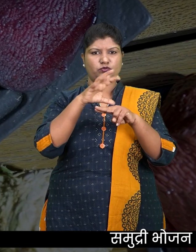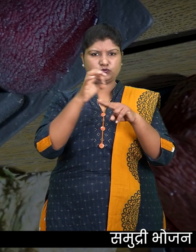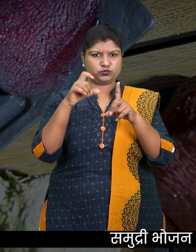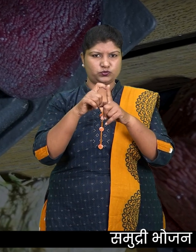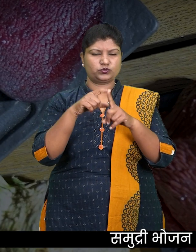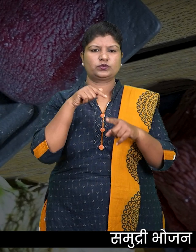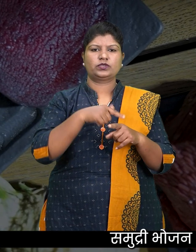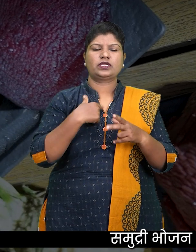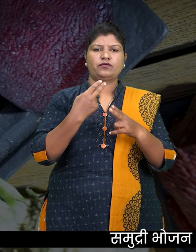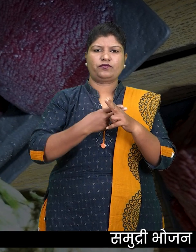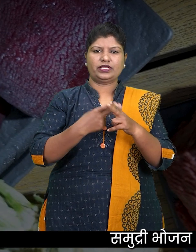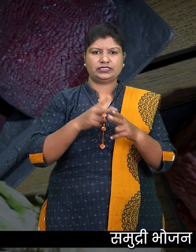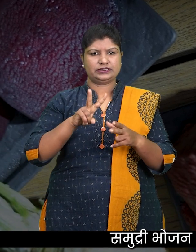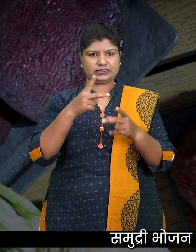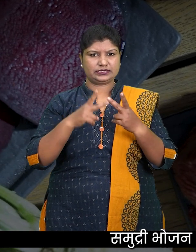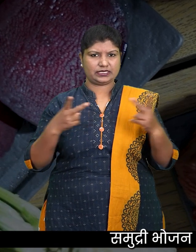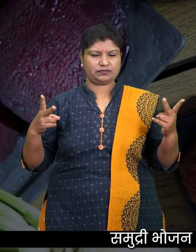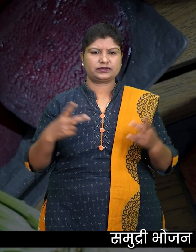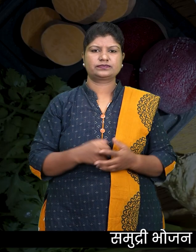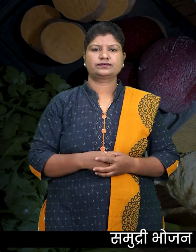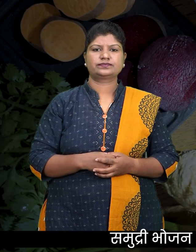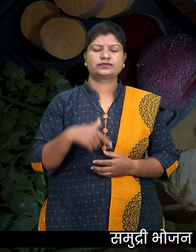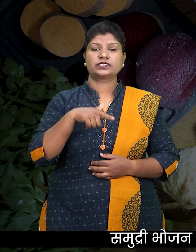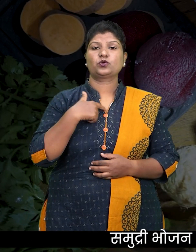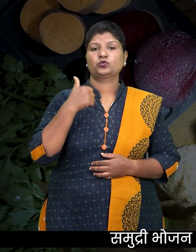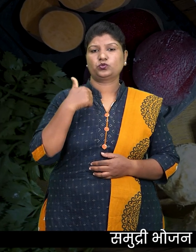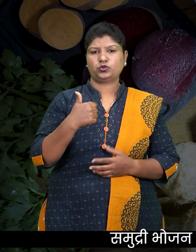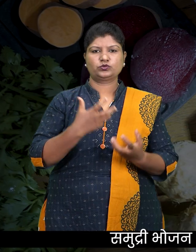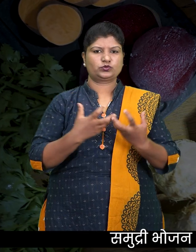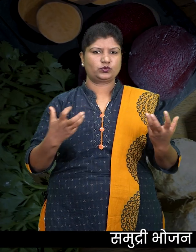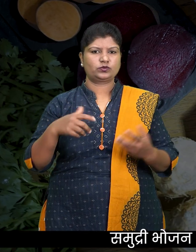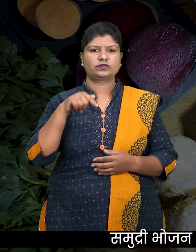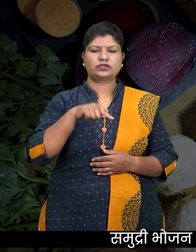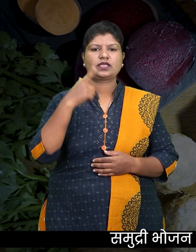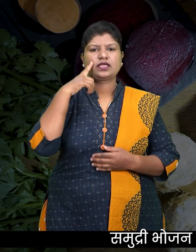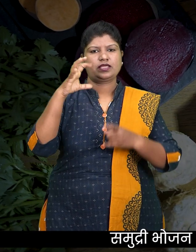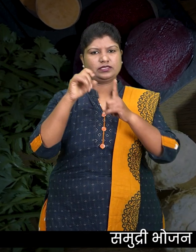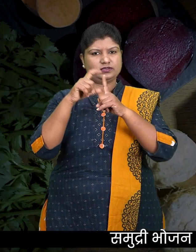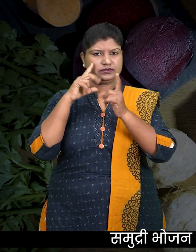भोजन और सब्जियां आयोडीन का एक अच्छा स्रोत है।